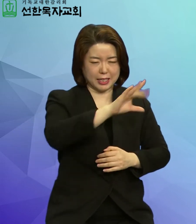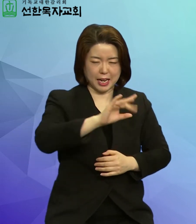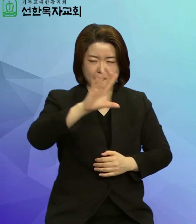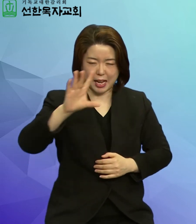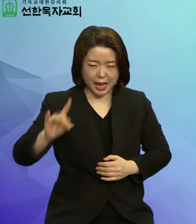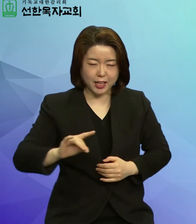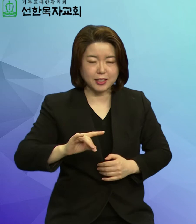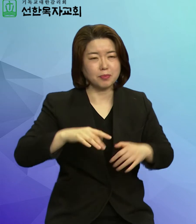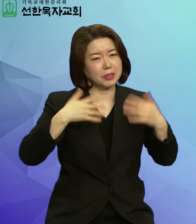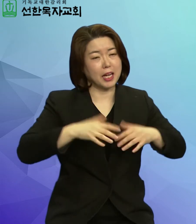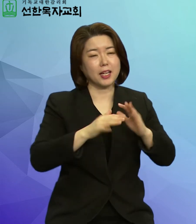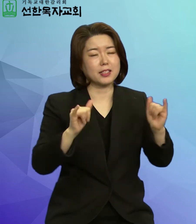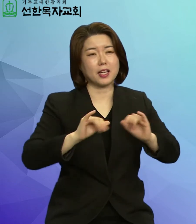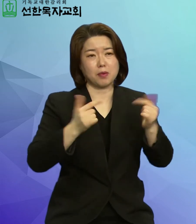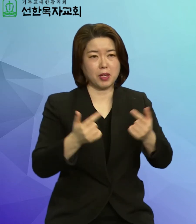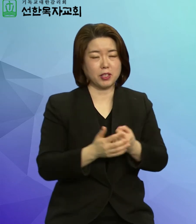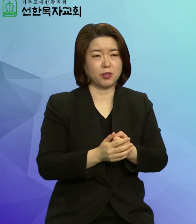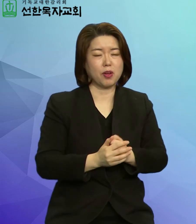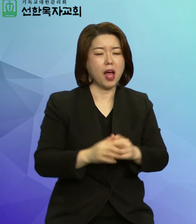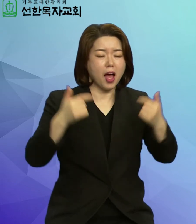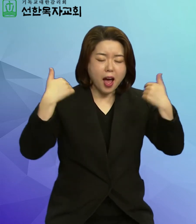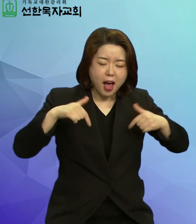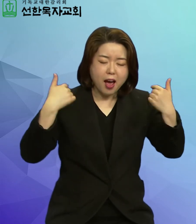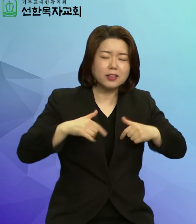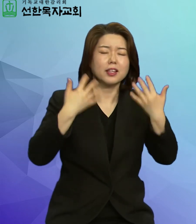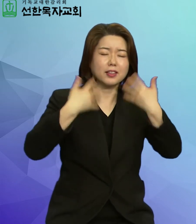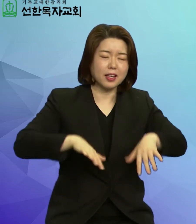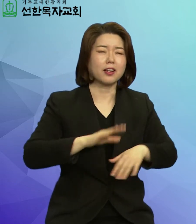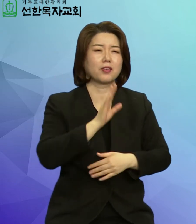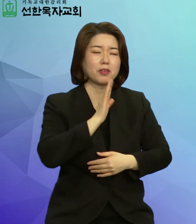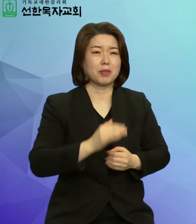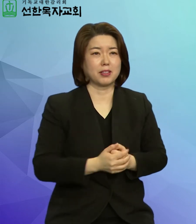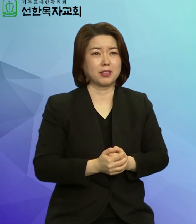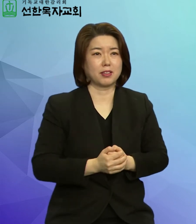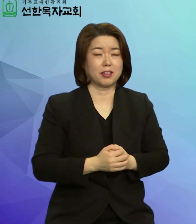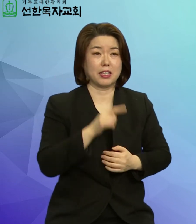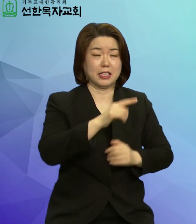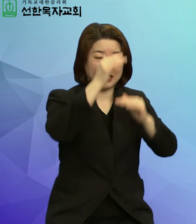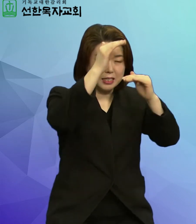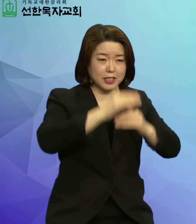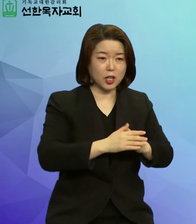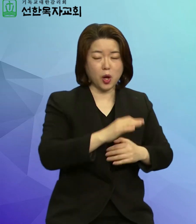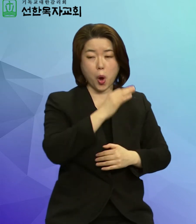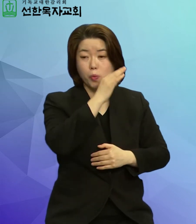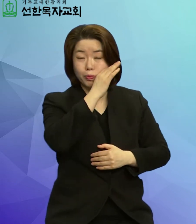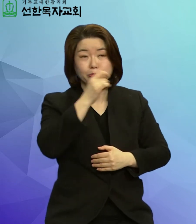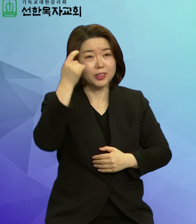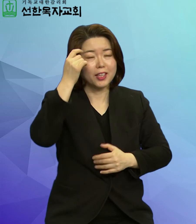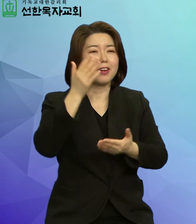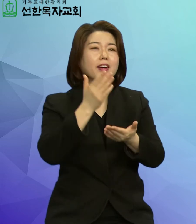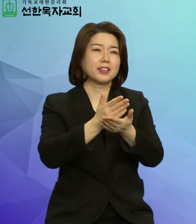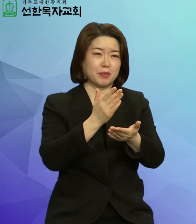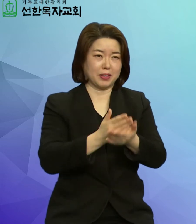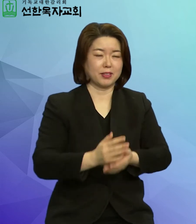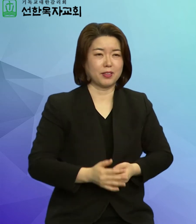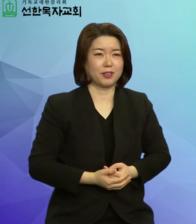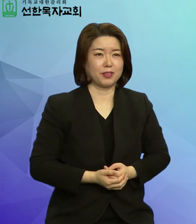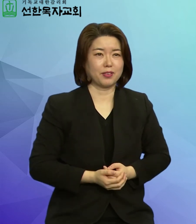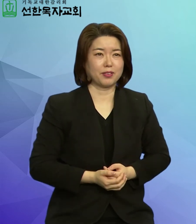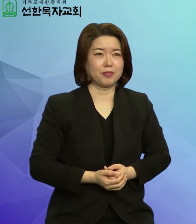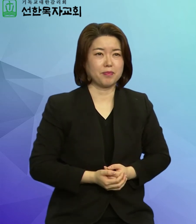약한 사람이 아닙니다. 우리는 항상 약해요. 여러분 이 사실을 부끄럽게 생각하면 안